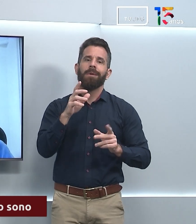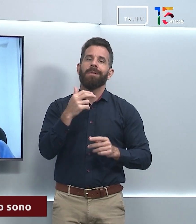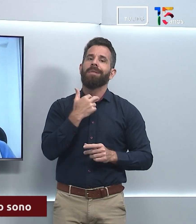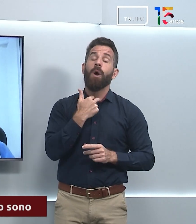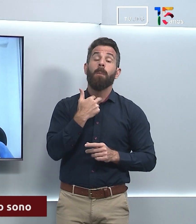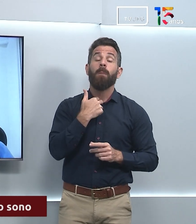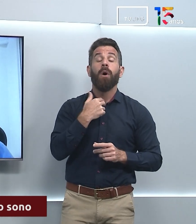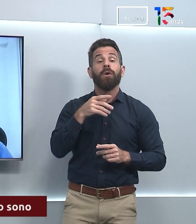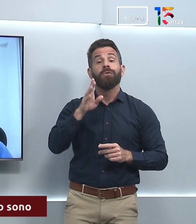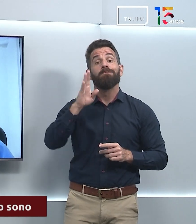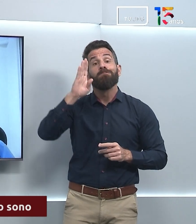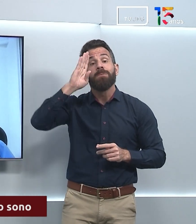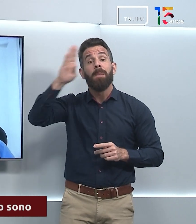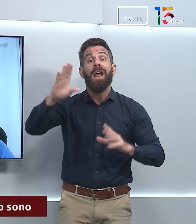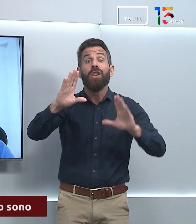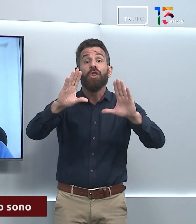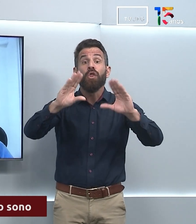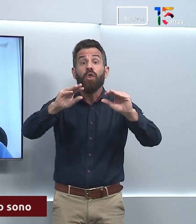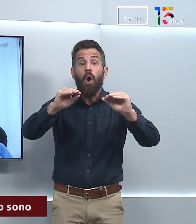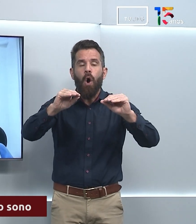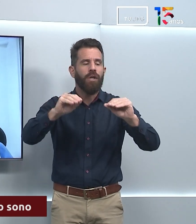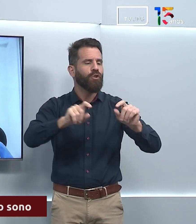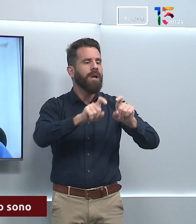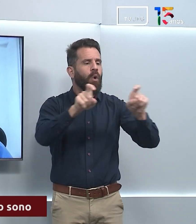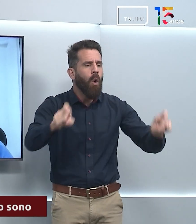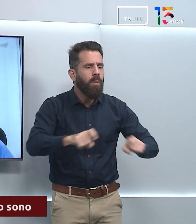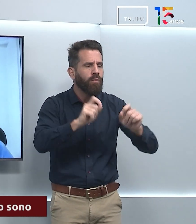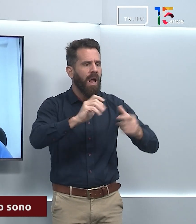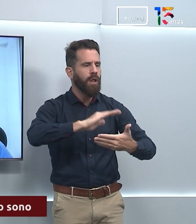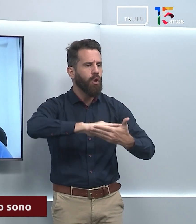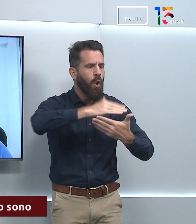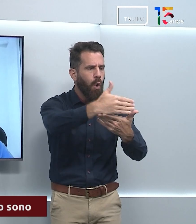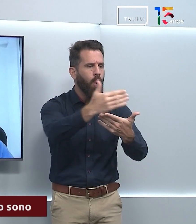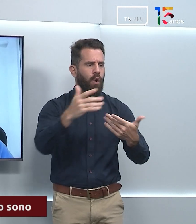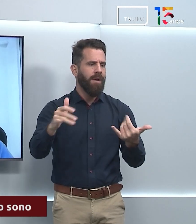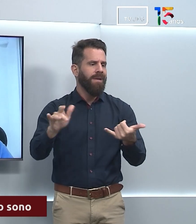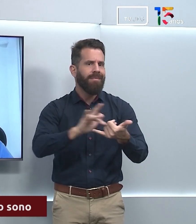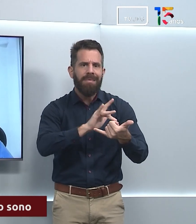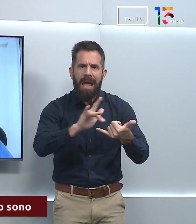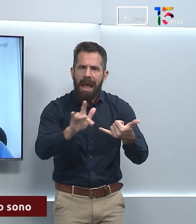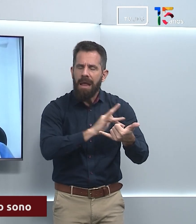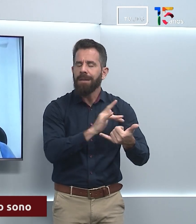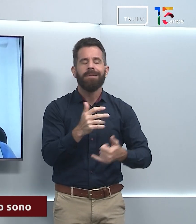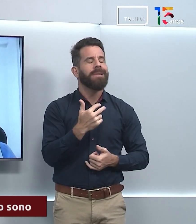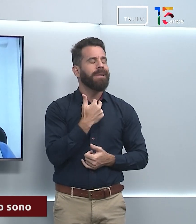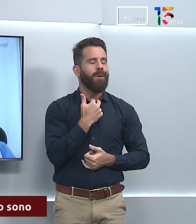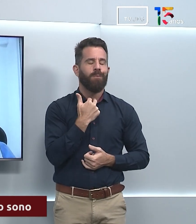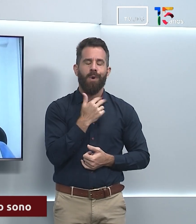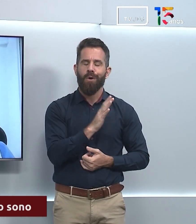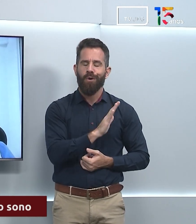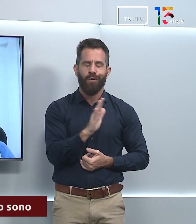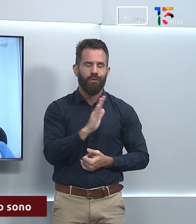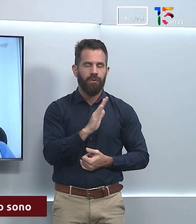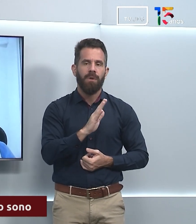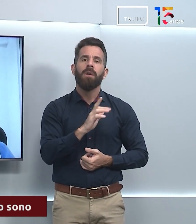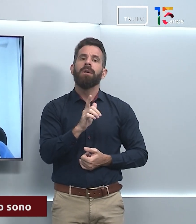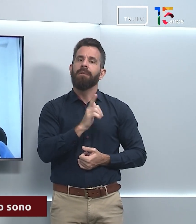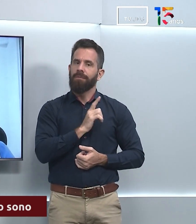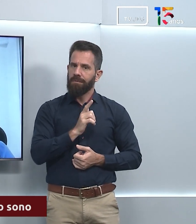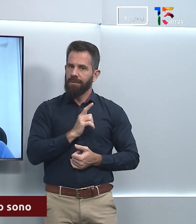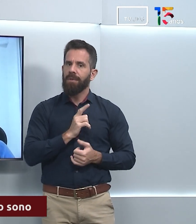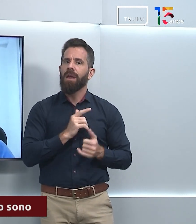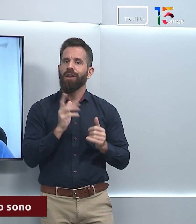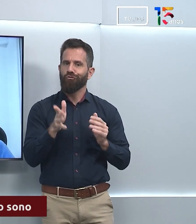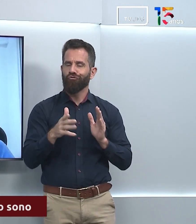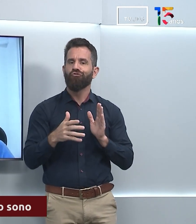telas, principalmente à noite. Então, existem recomendações para cada faixa etária de tempo de tela máximo na infância e adolescência.